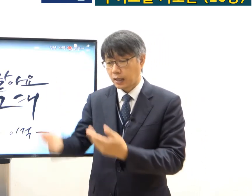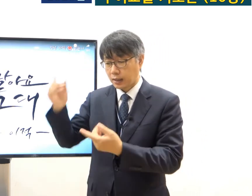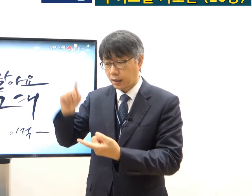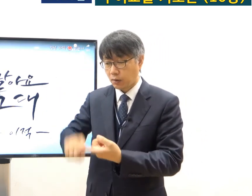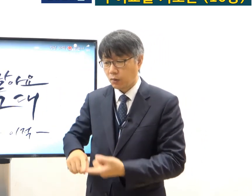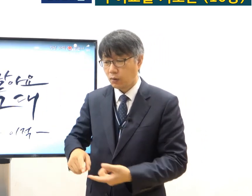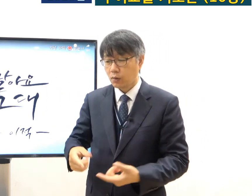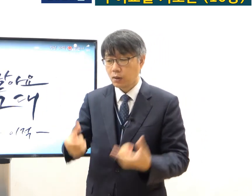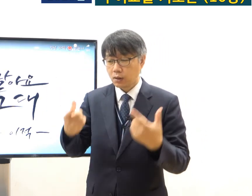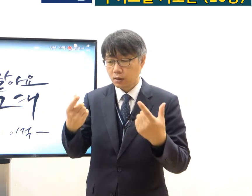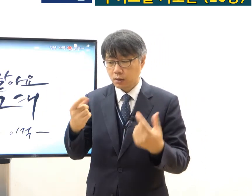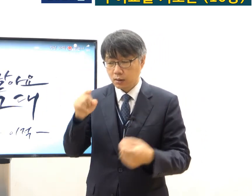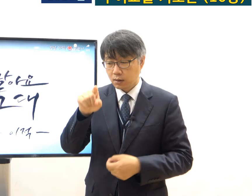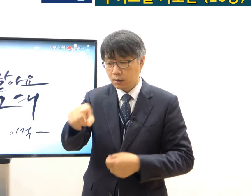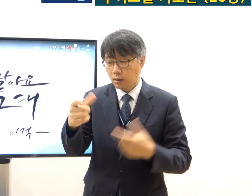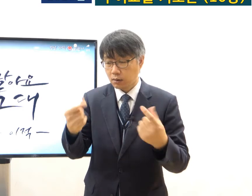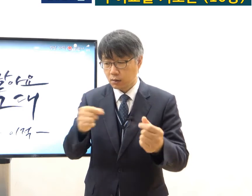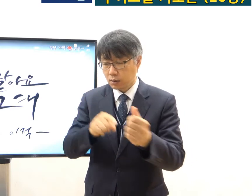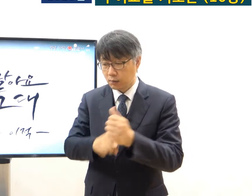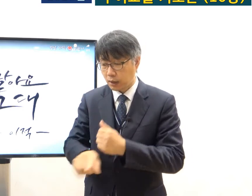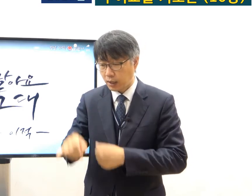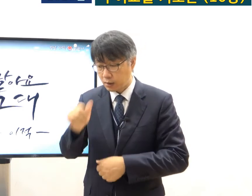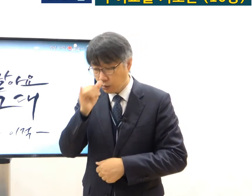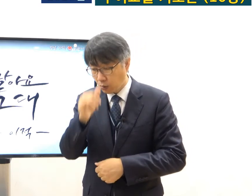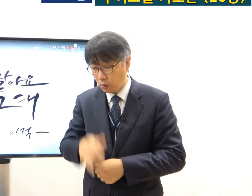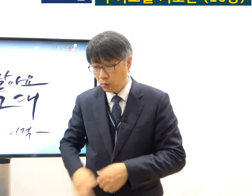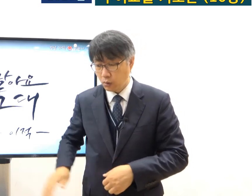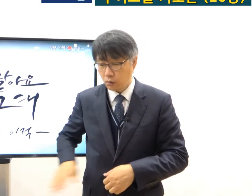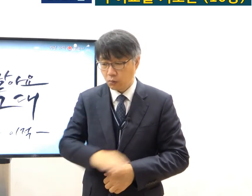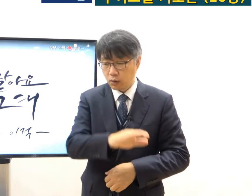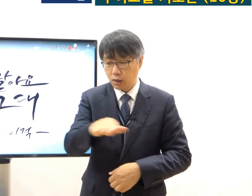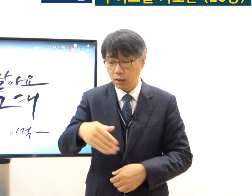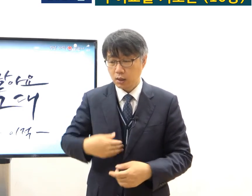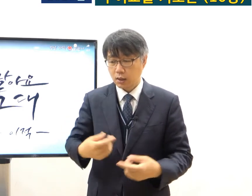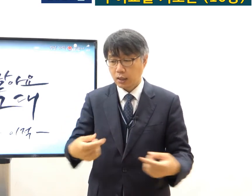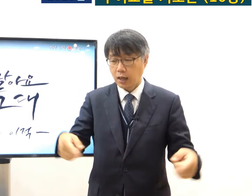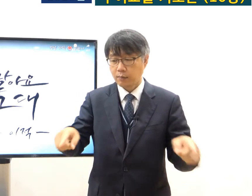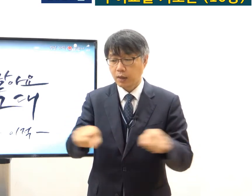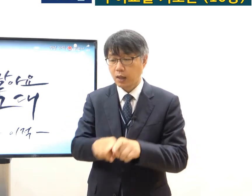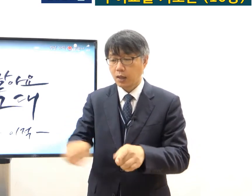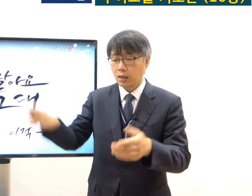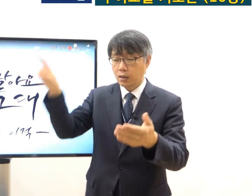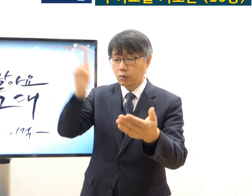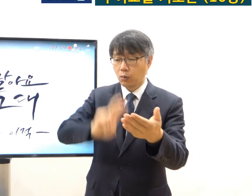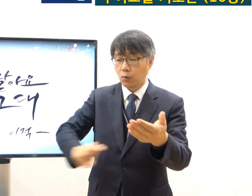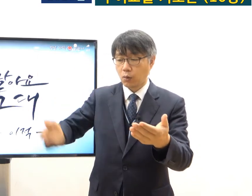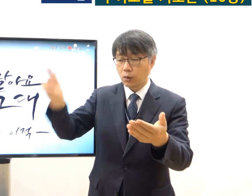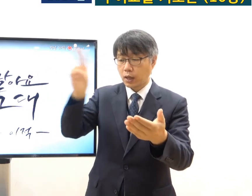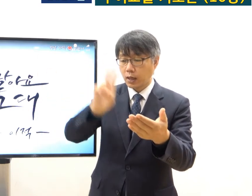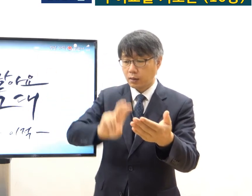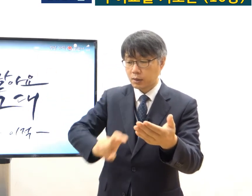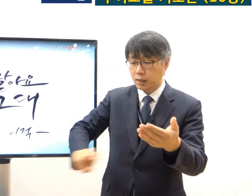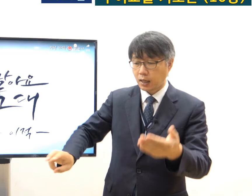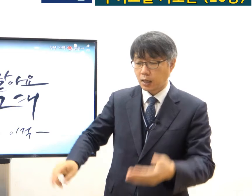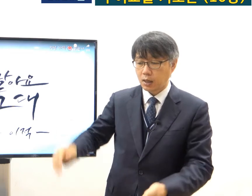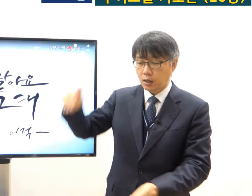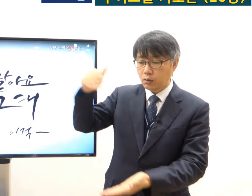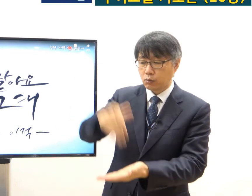지나간 대로 그런 의미가 있죠. 우리 다 함께 노래합시다.